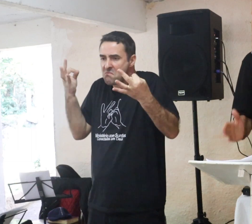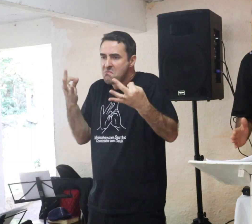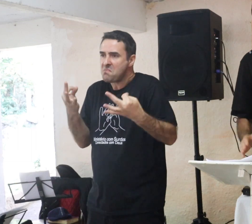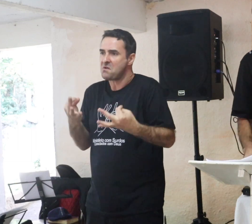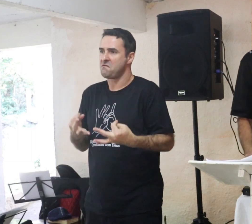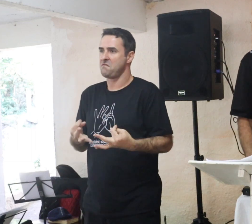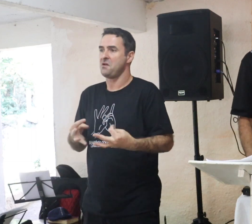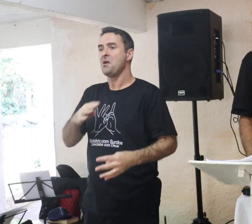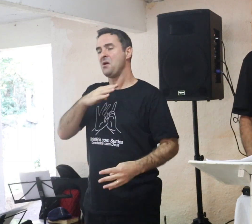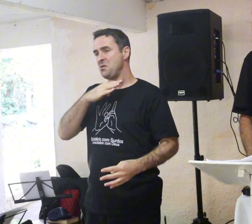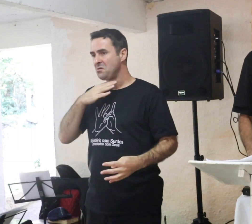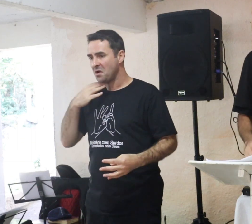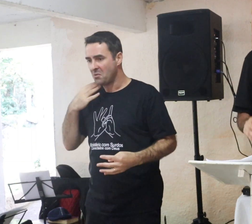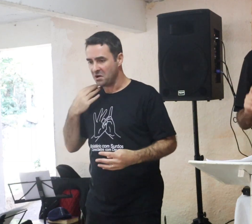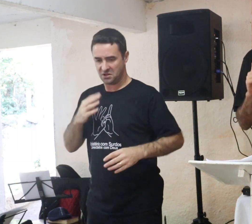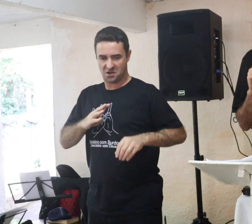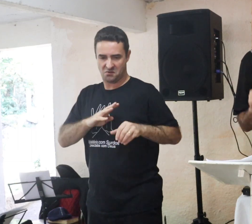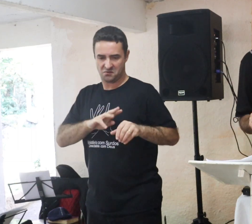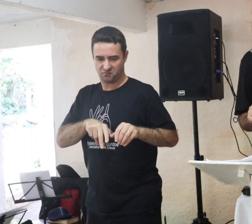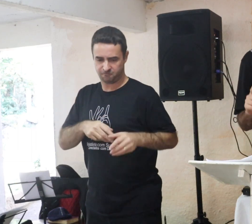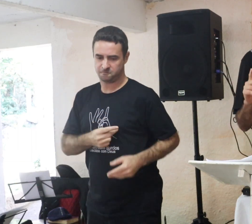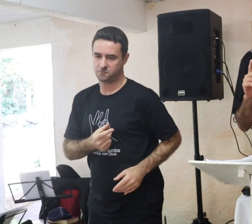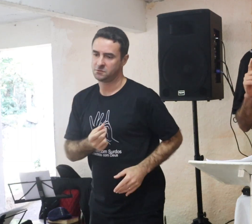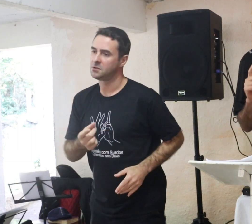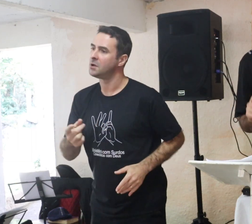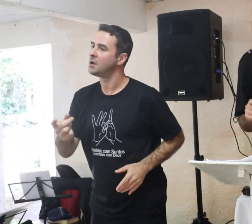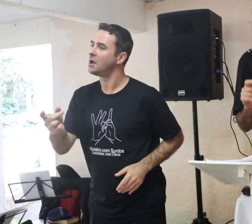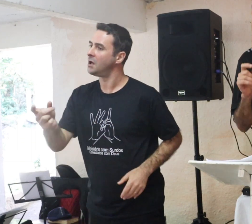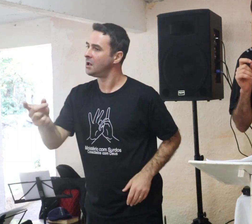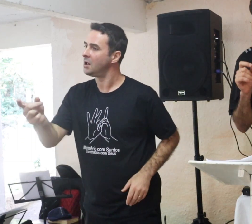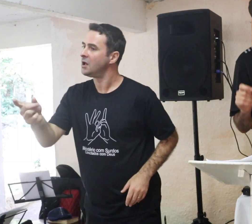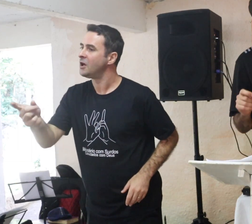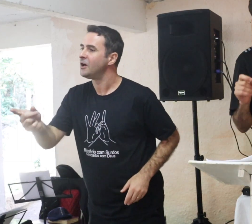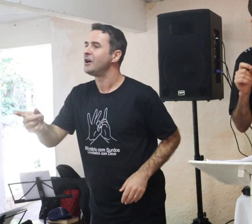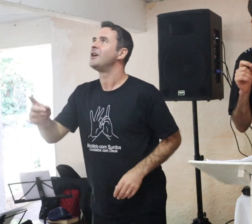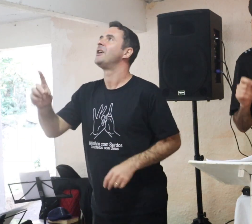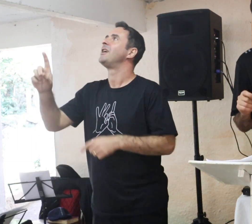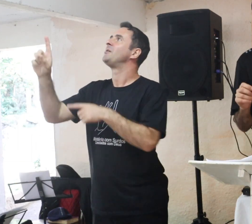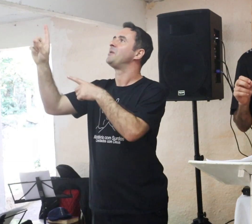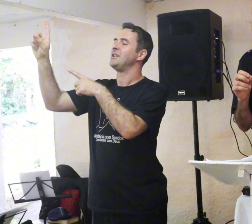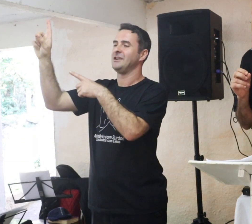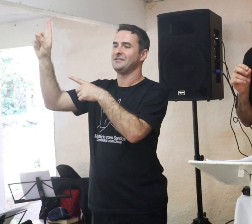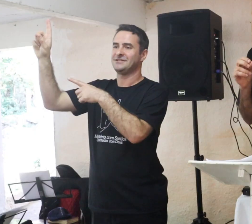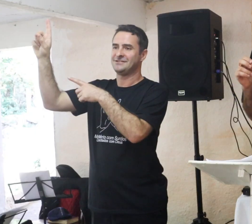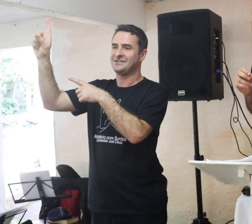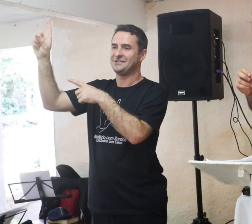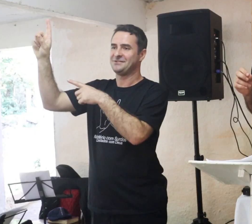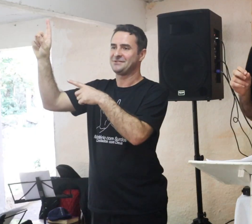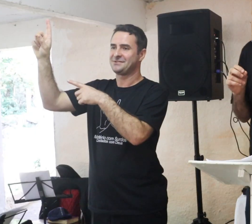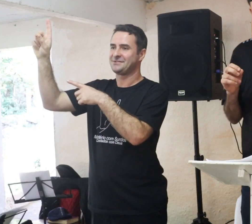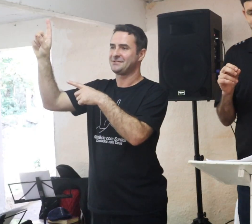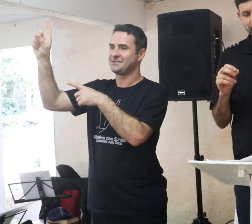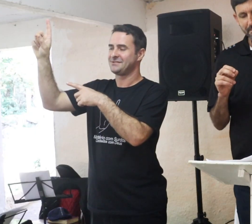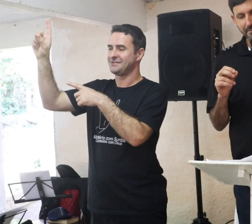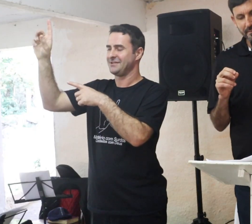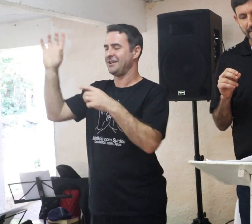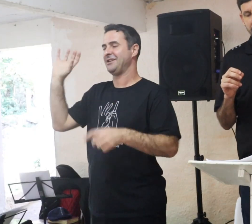de imortalidade, então se cumprirá a palavra que está